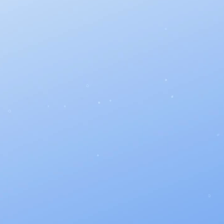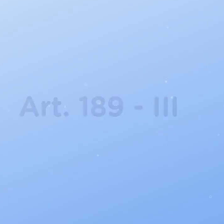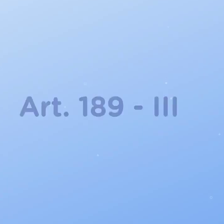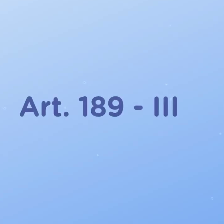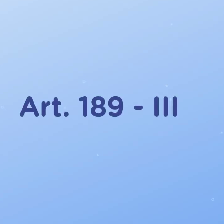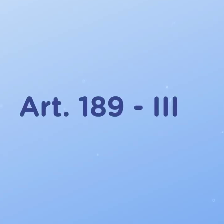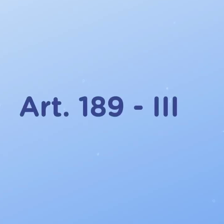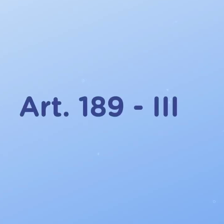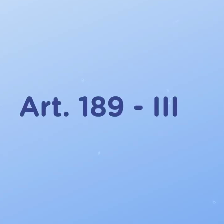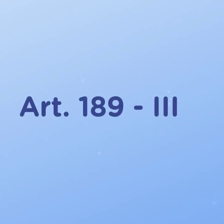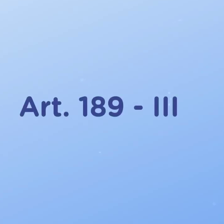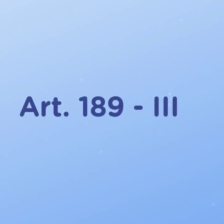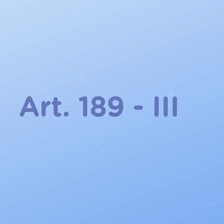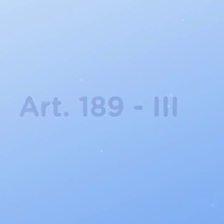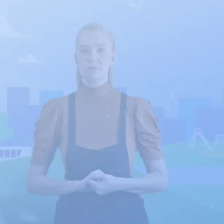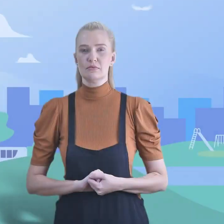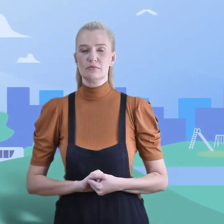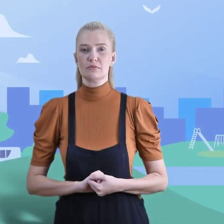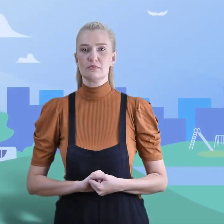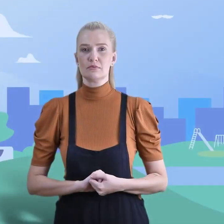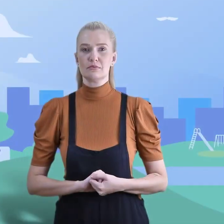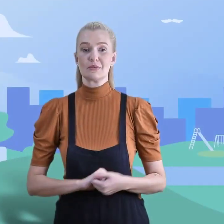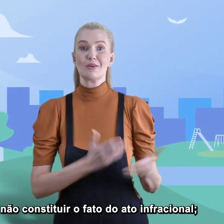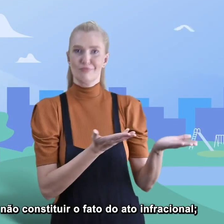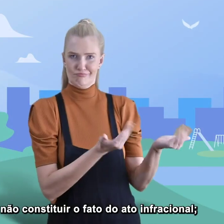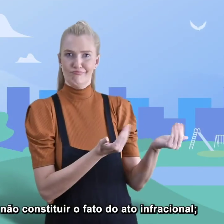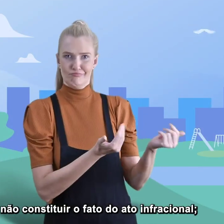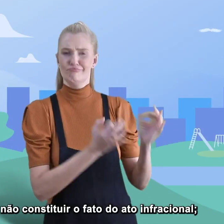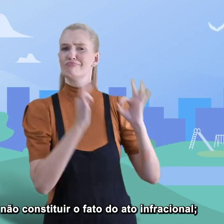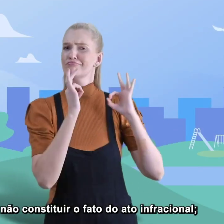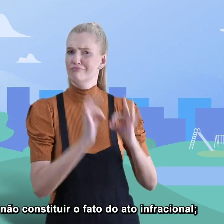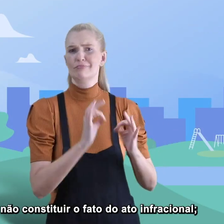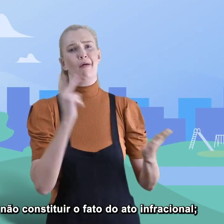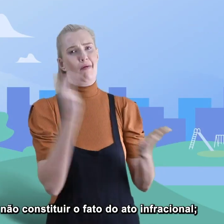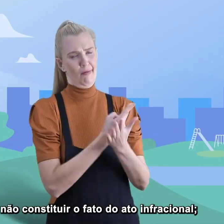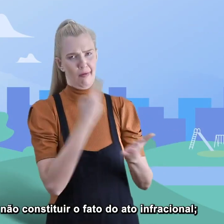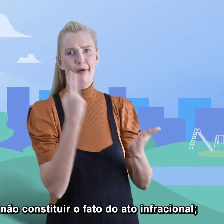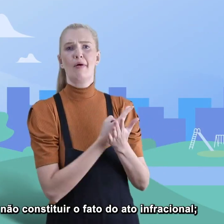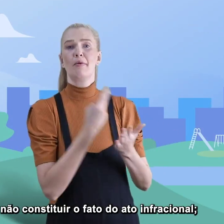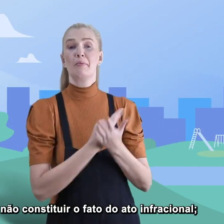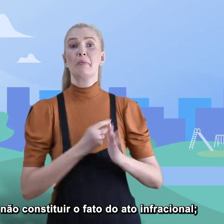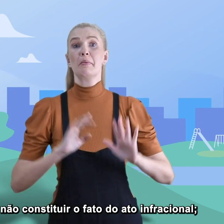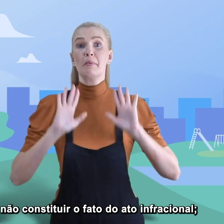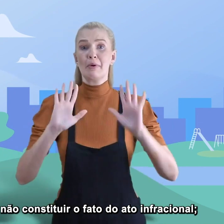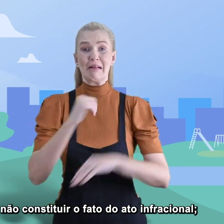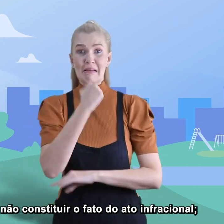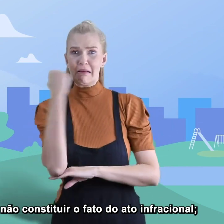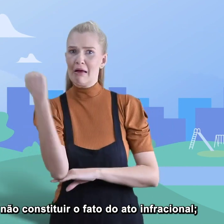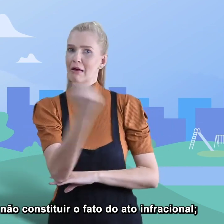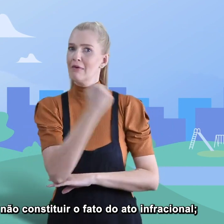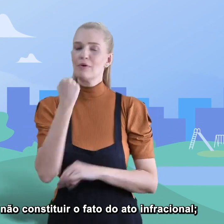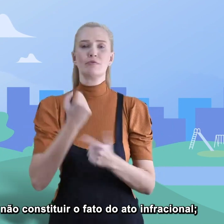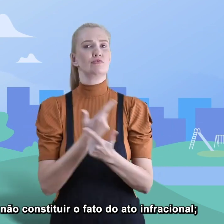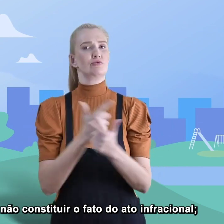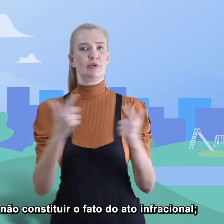Artigo 189, inciso 3º. Não constituir o fato do ato infracional.